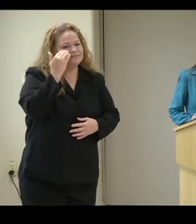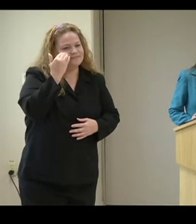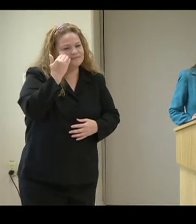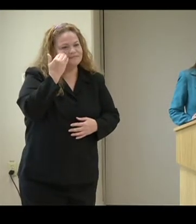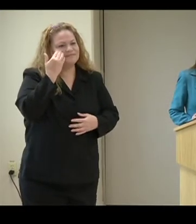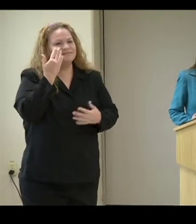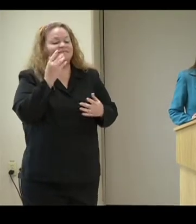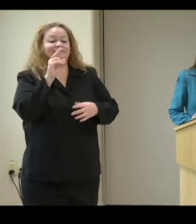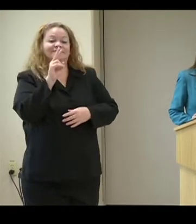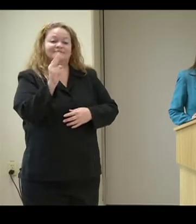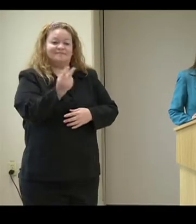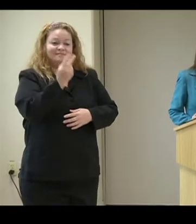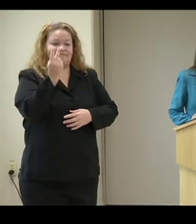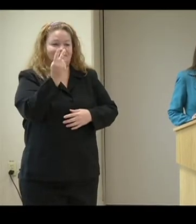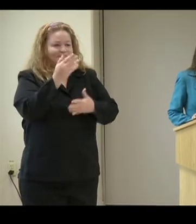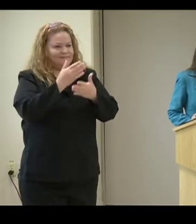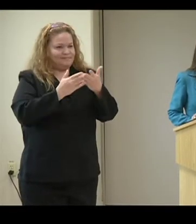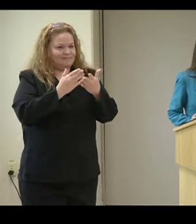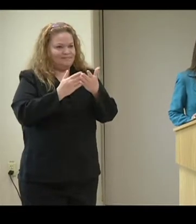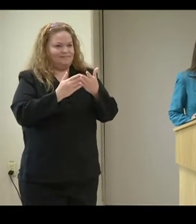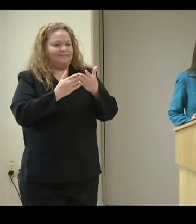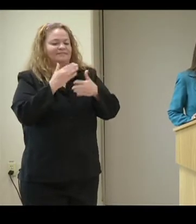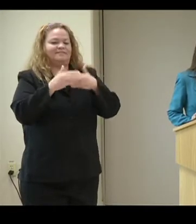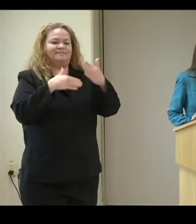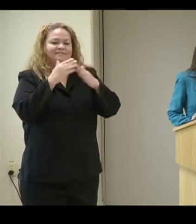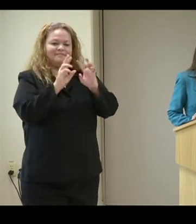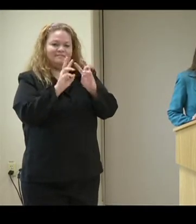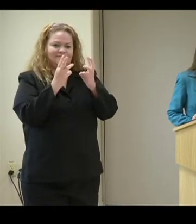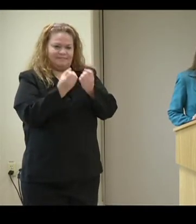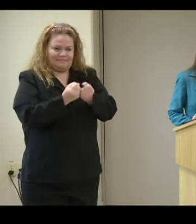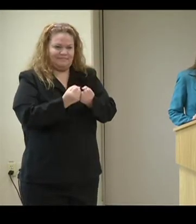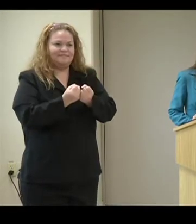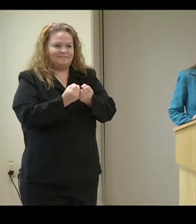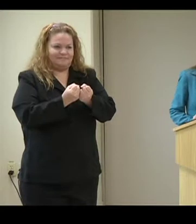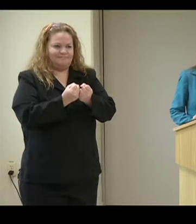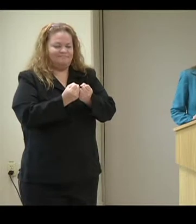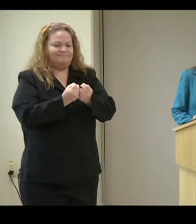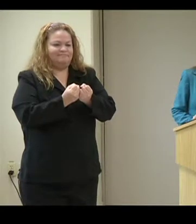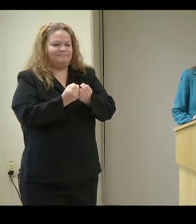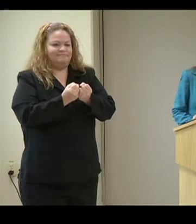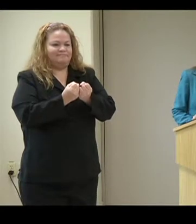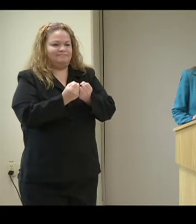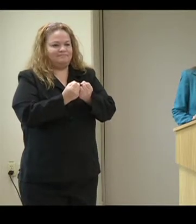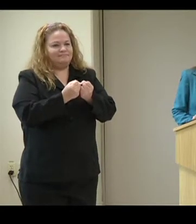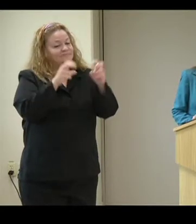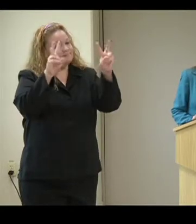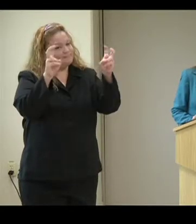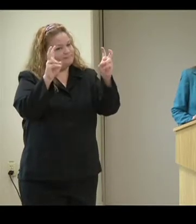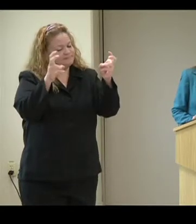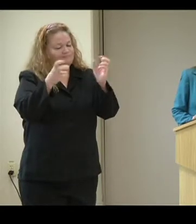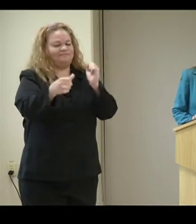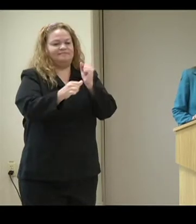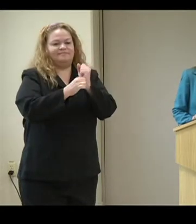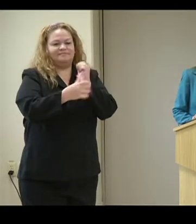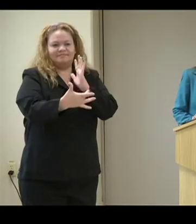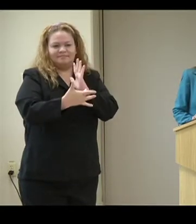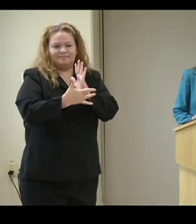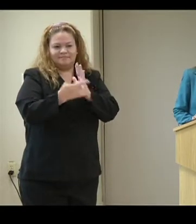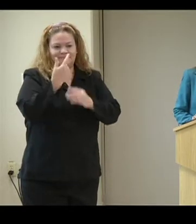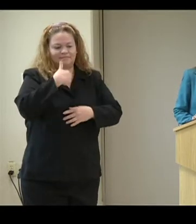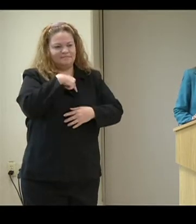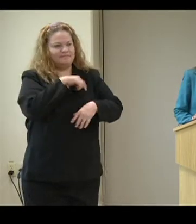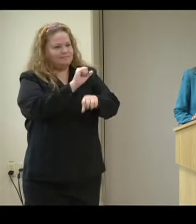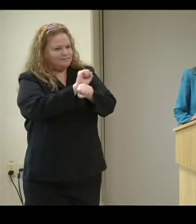esta es la segunda sesión de esta serie de conferencias sobre asistencia tecnológica que estamos